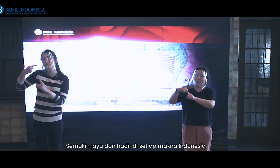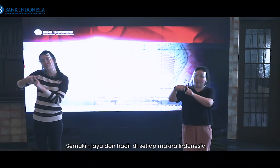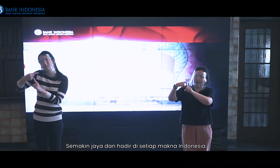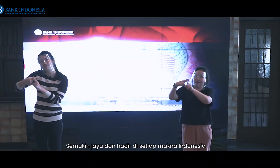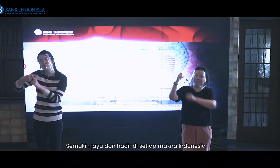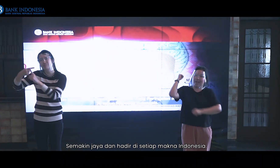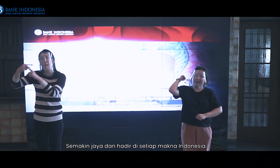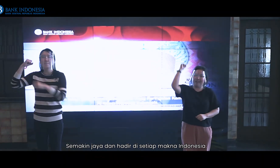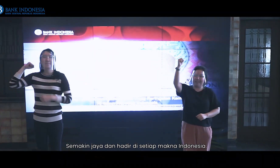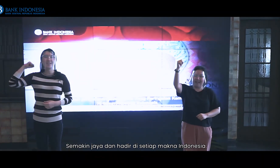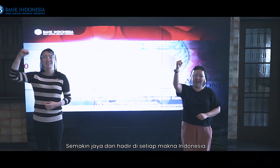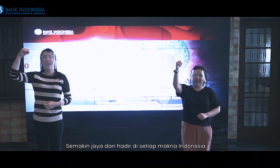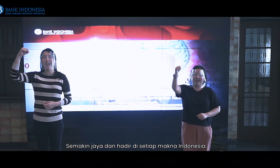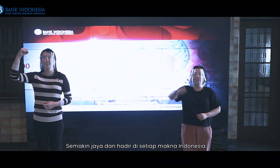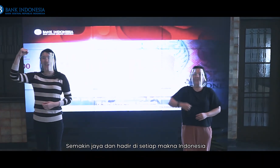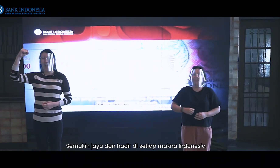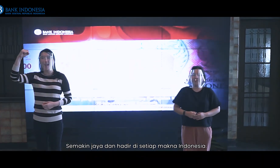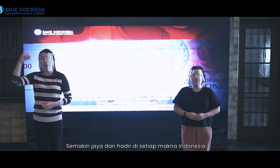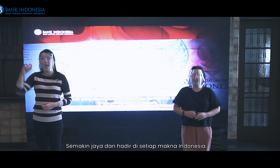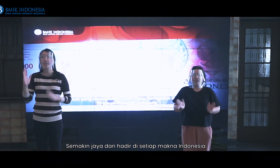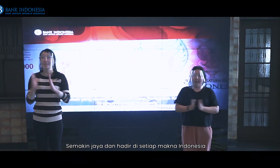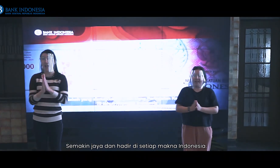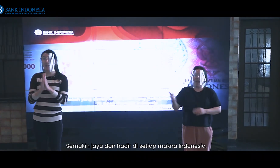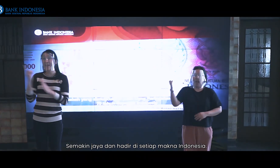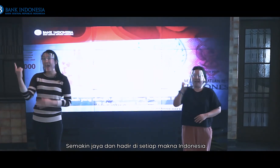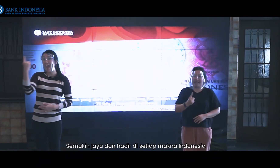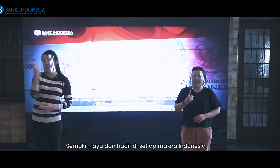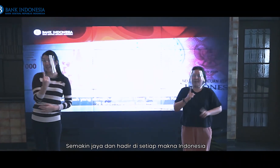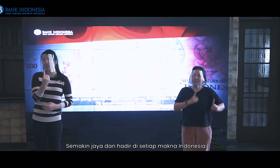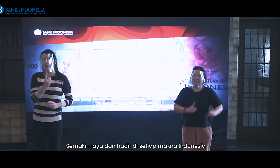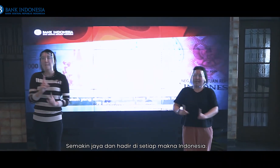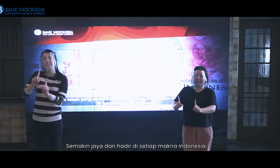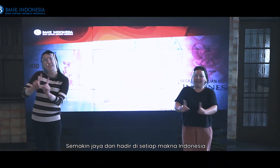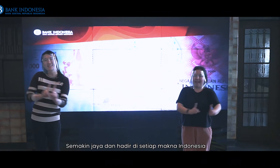Semakin jaya dan hadir di setiap makna Indonesia.